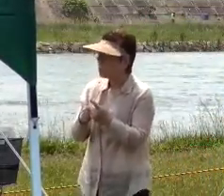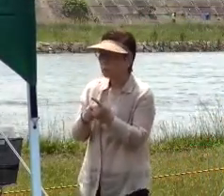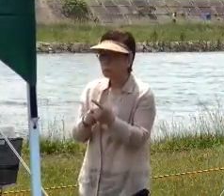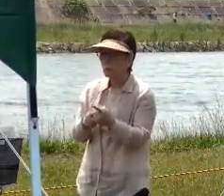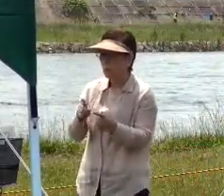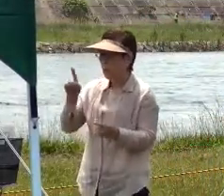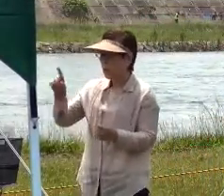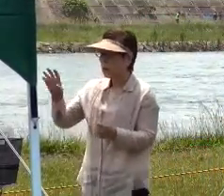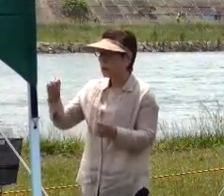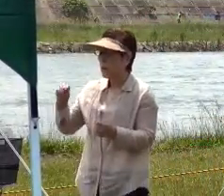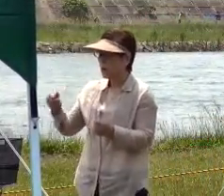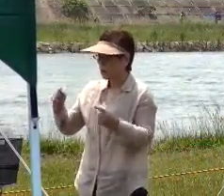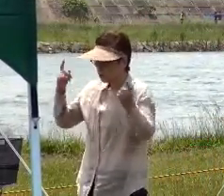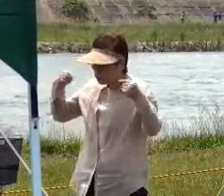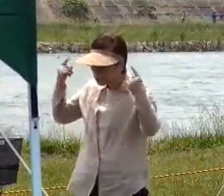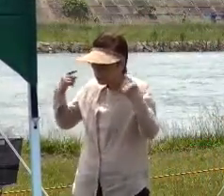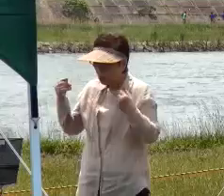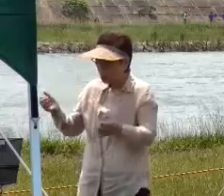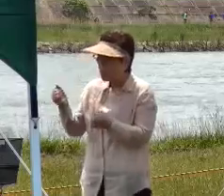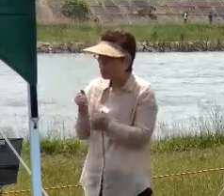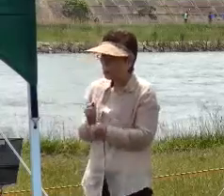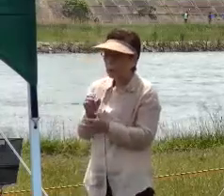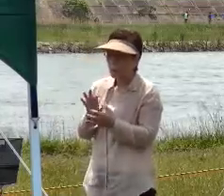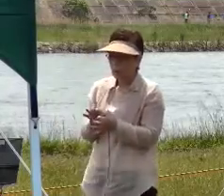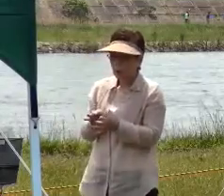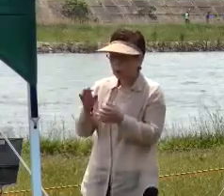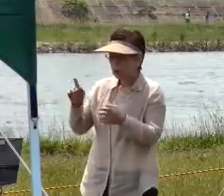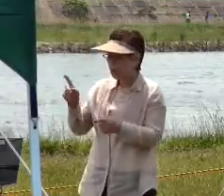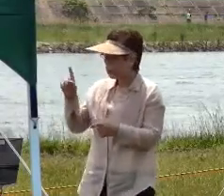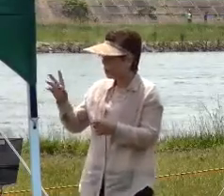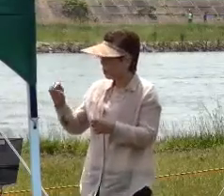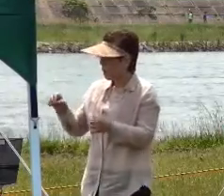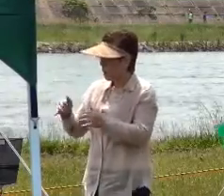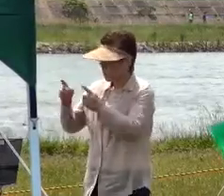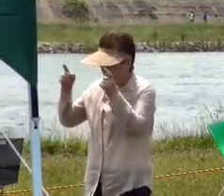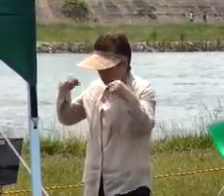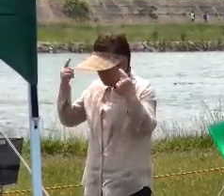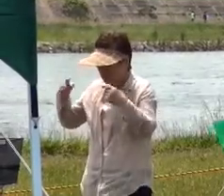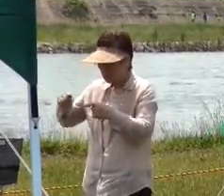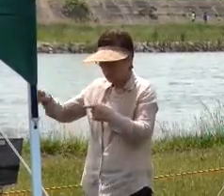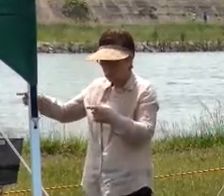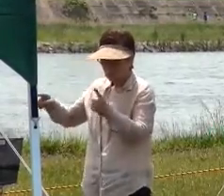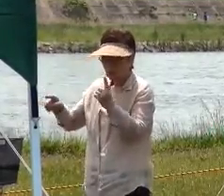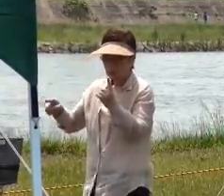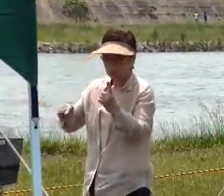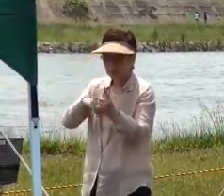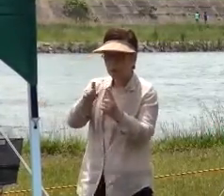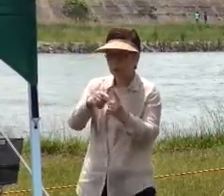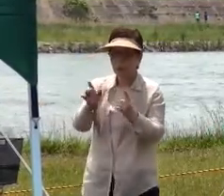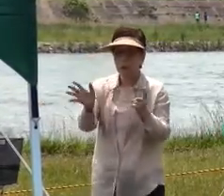1万匹持っていたとしても1匹いなくなればその1匹のために全力で探すだろう。